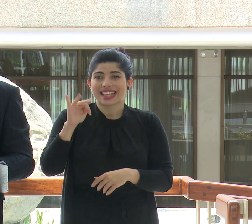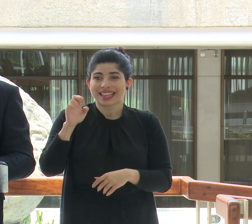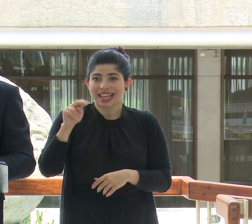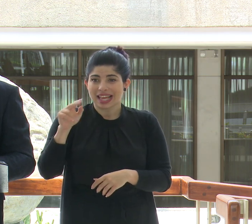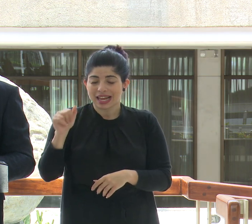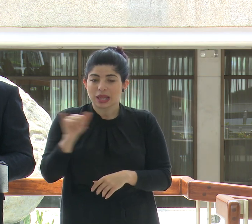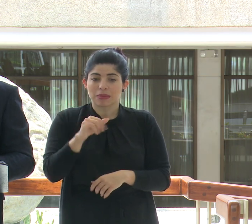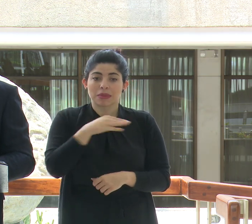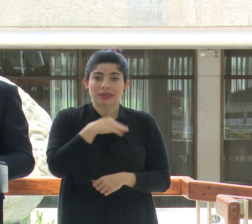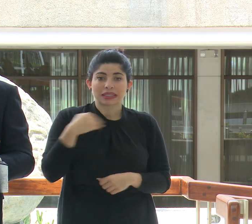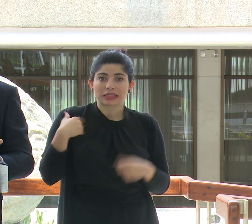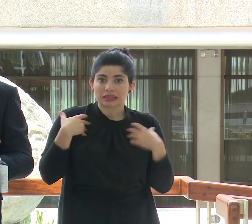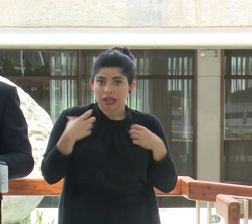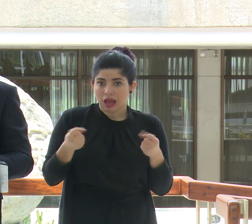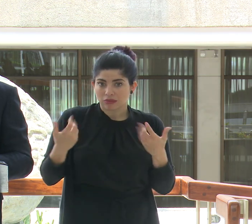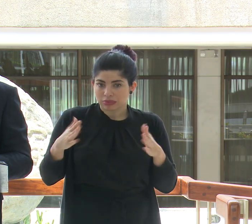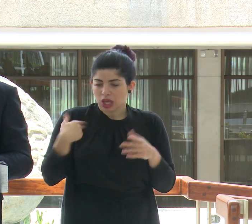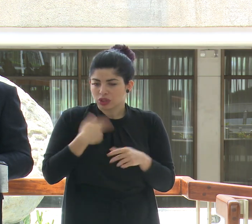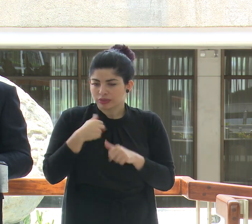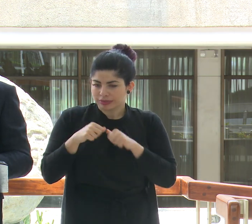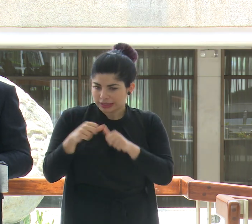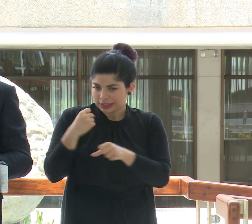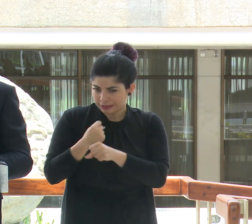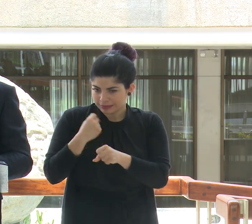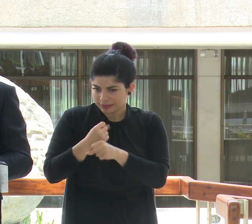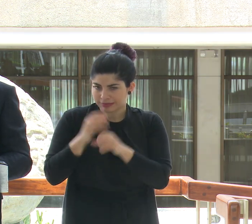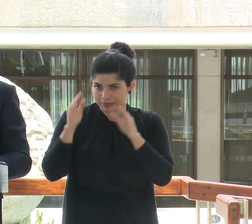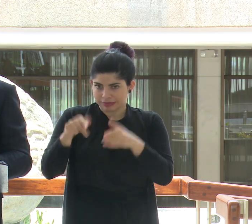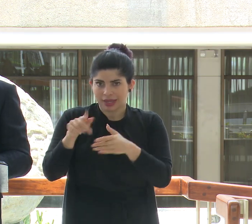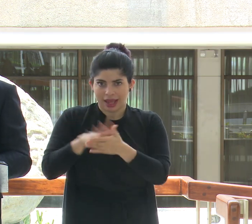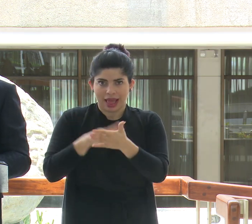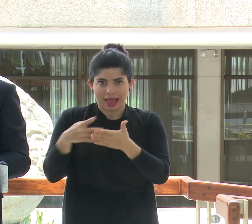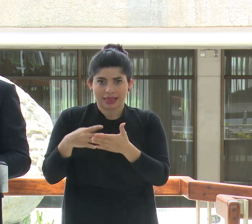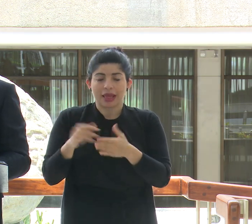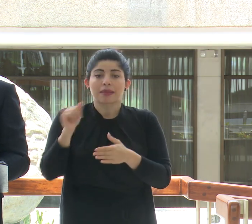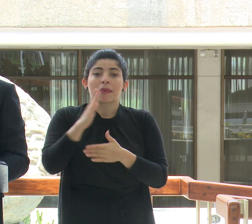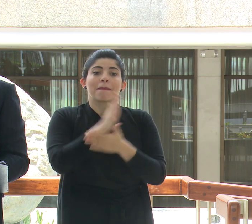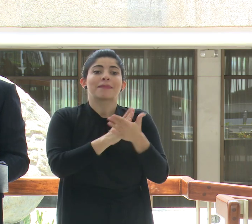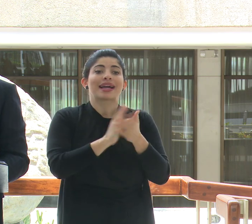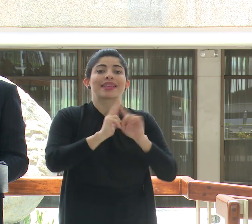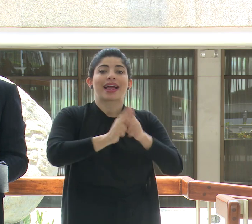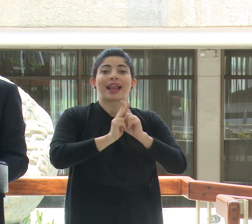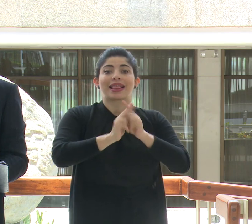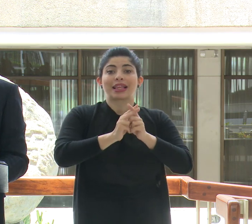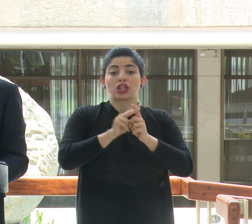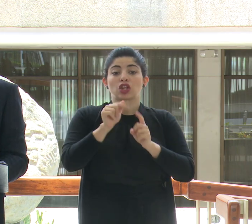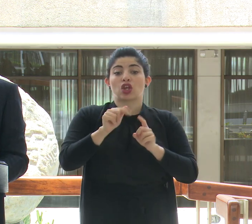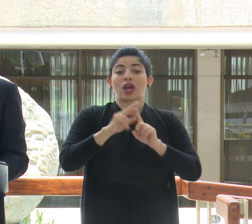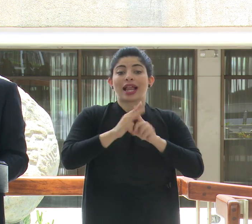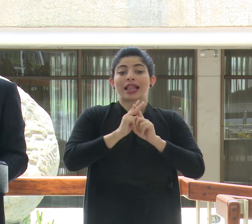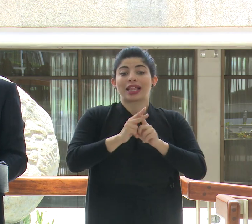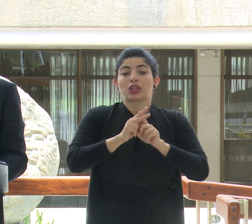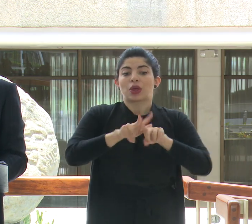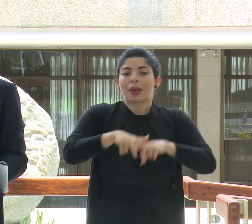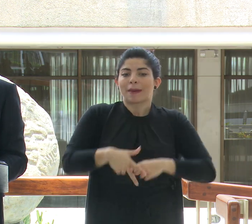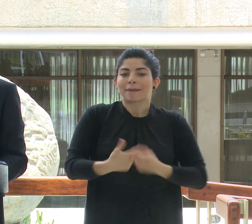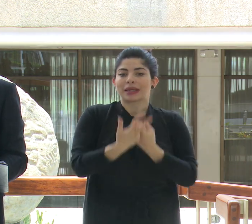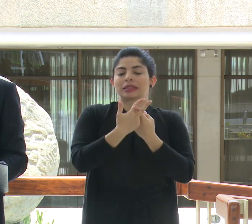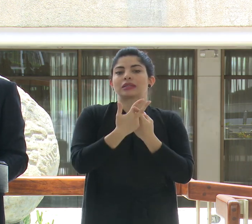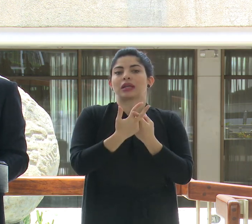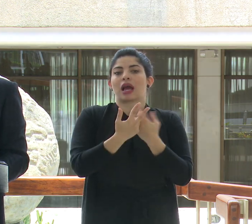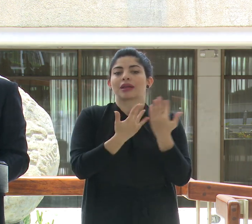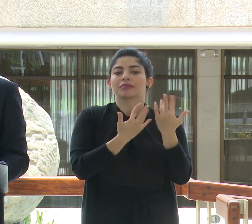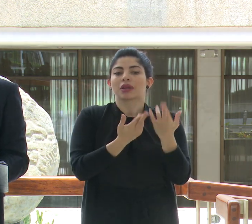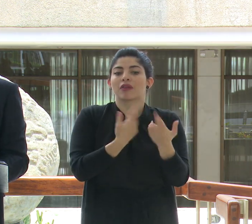como lo fue el Ministerio de Salud, seguiremos avanzando en esa agenda. La parte del crédito tendrá que empezar a dar